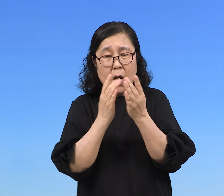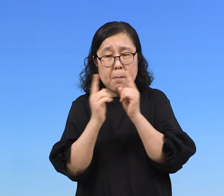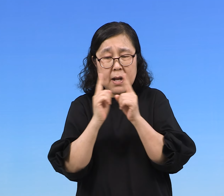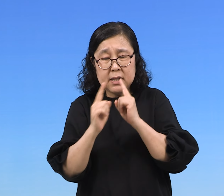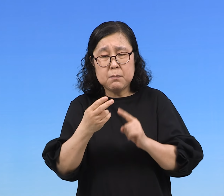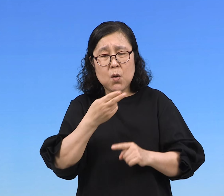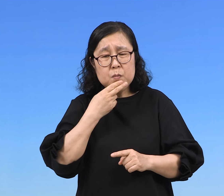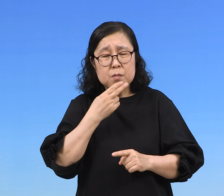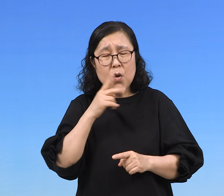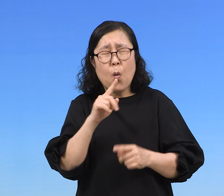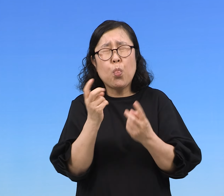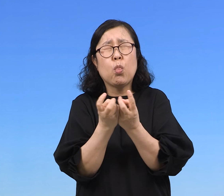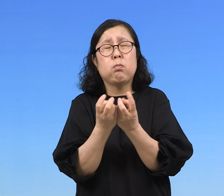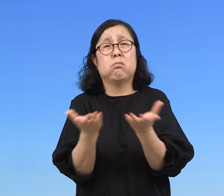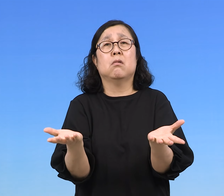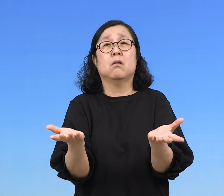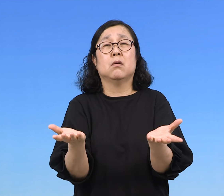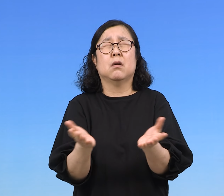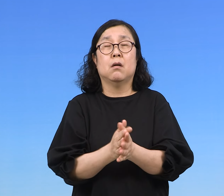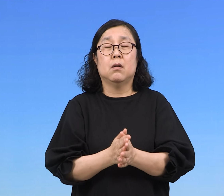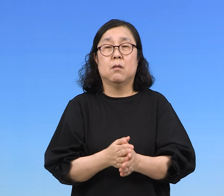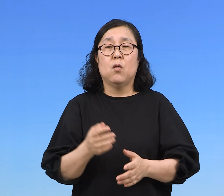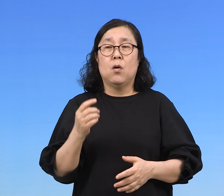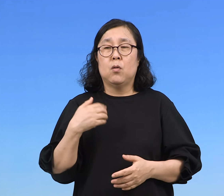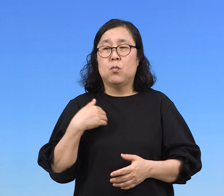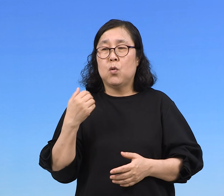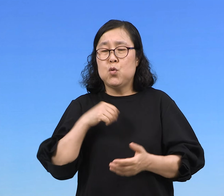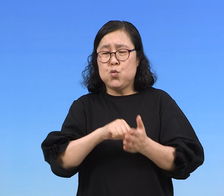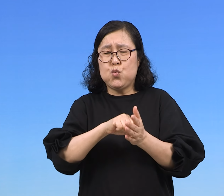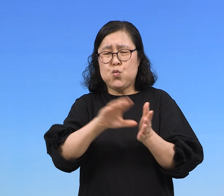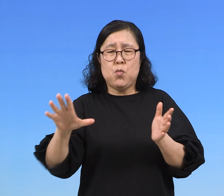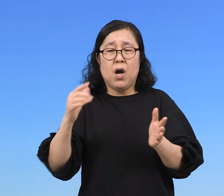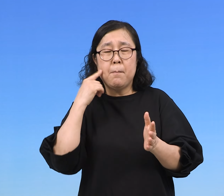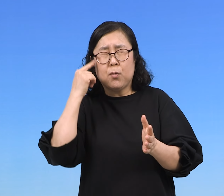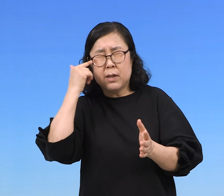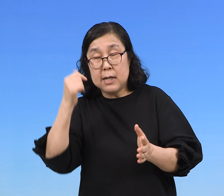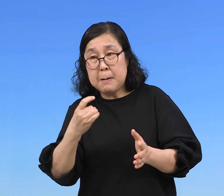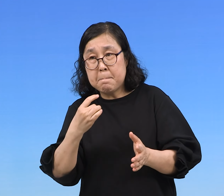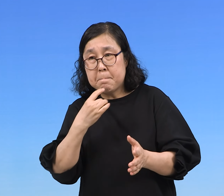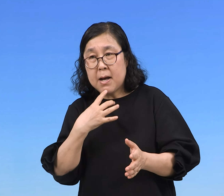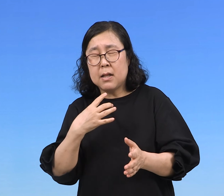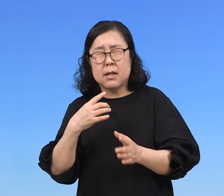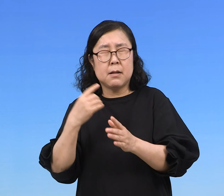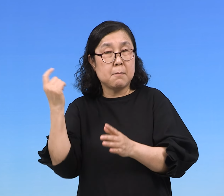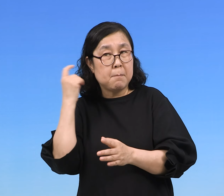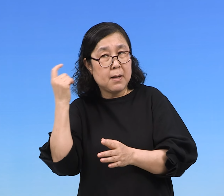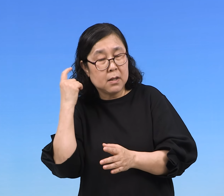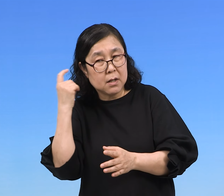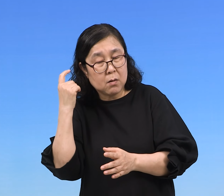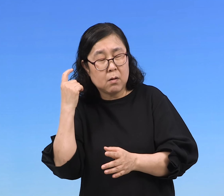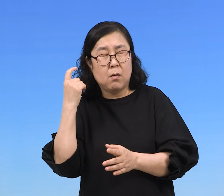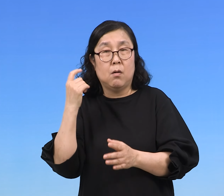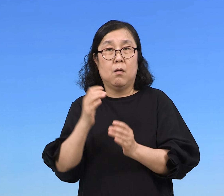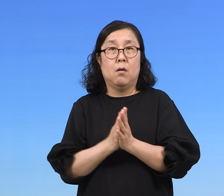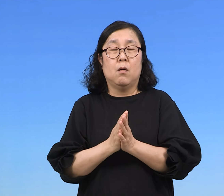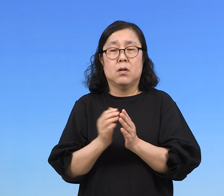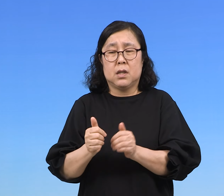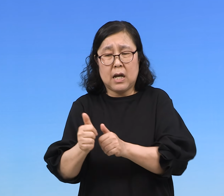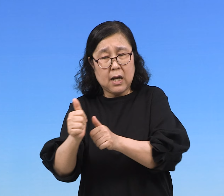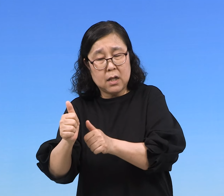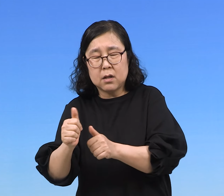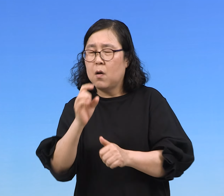하시려고 온통 그냥 무슨 목사밖에는 보이지 않고, 이게 지금 종교개혁을 해야